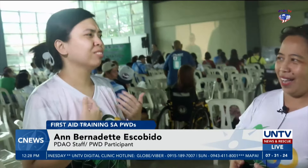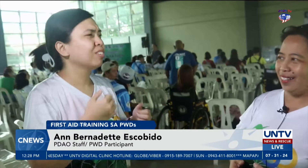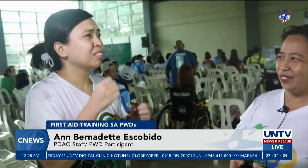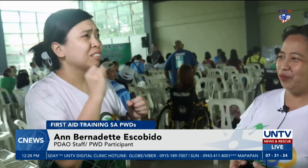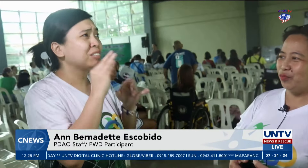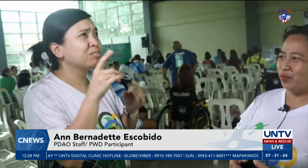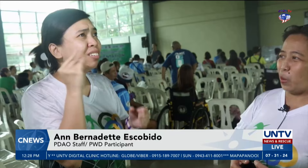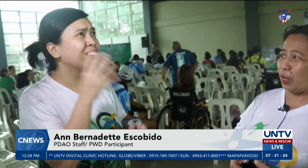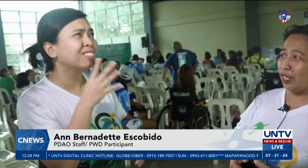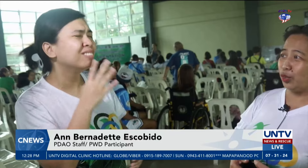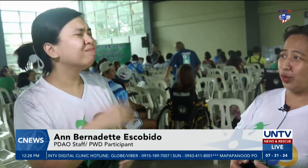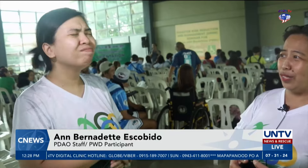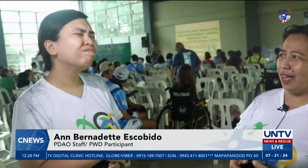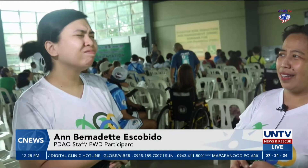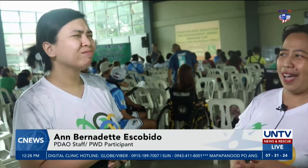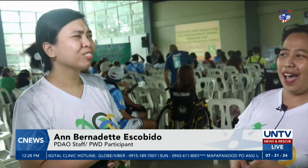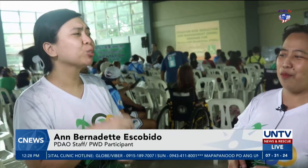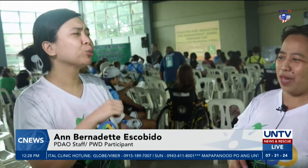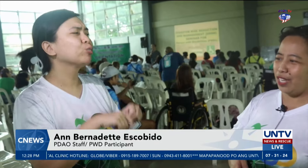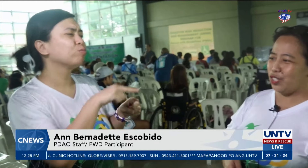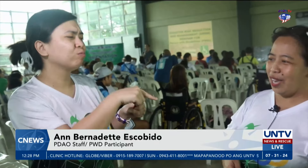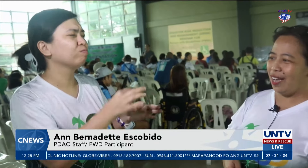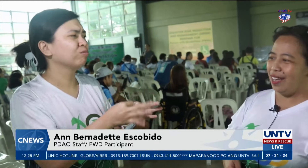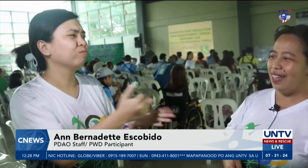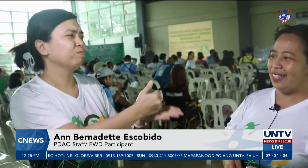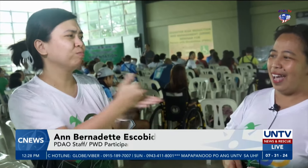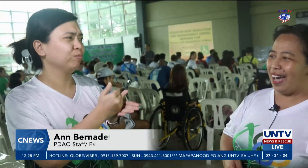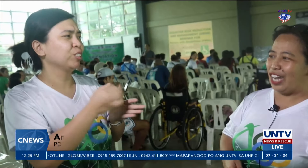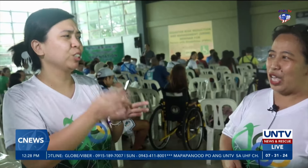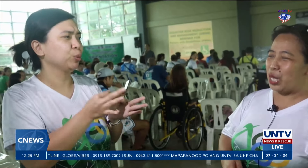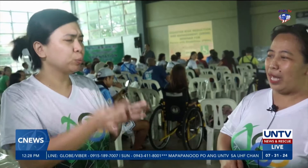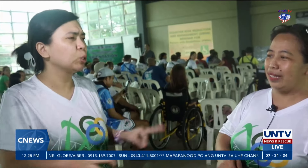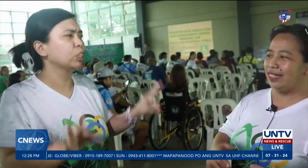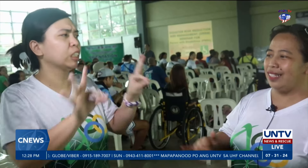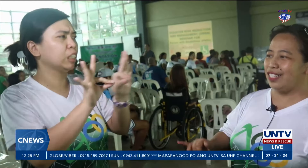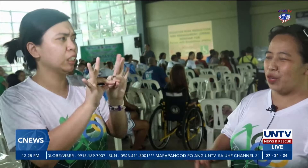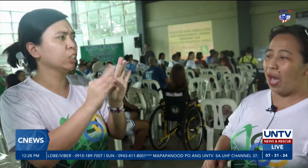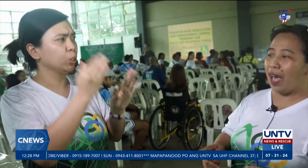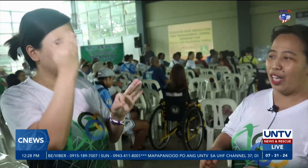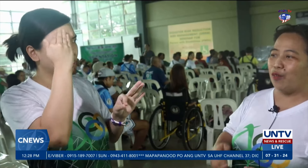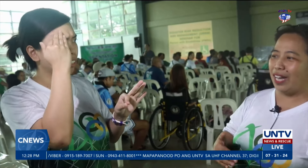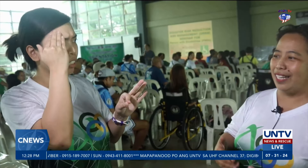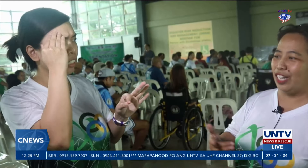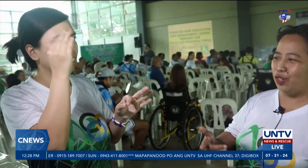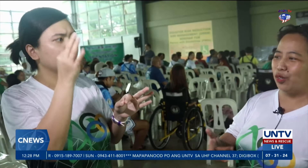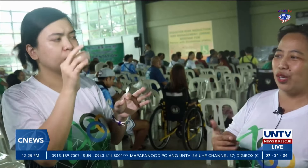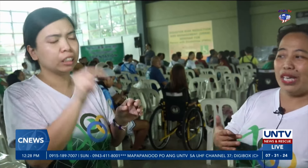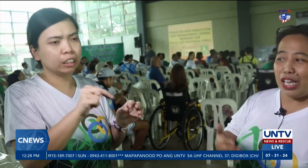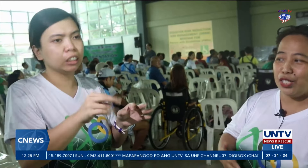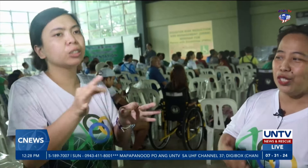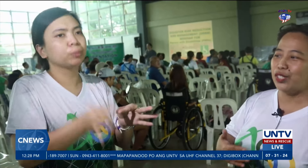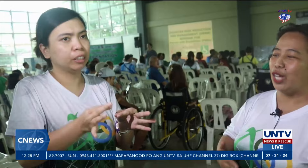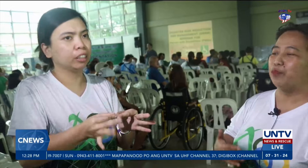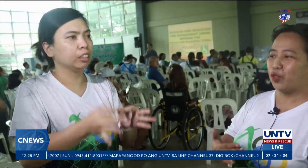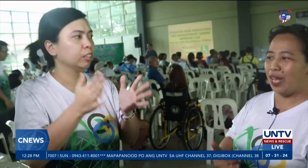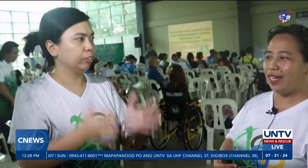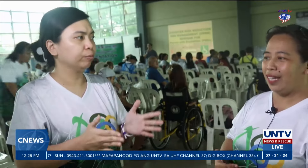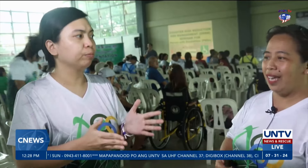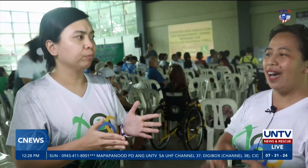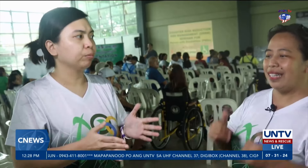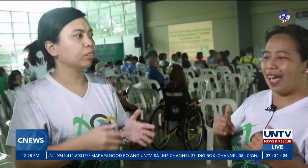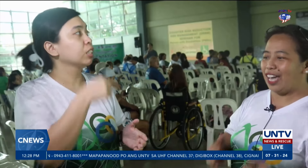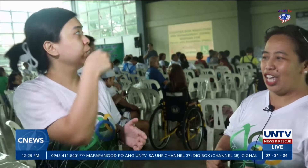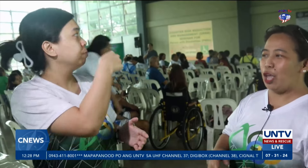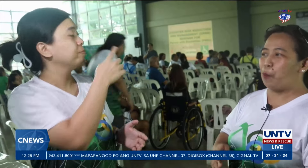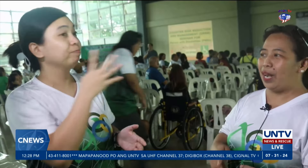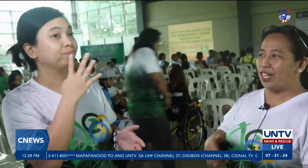masaya siya, natutunan, naa-amaze siya, nakala niya hindi siya makakagawa ng ganung easy